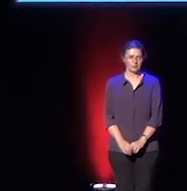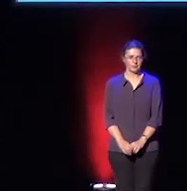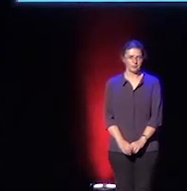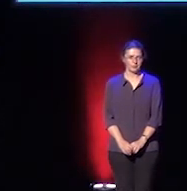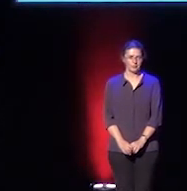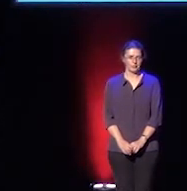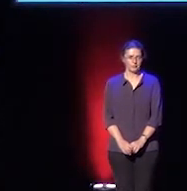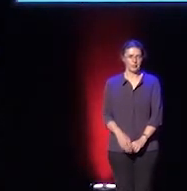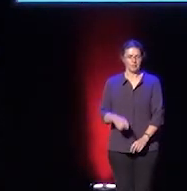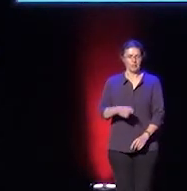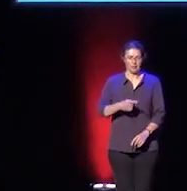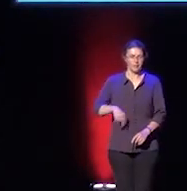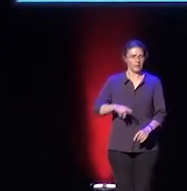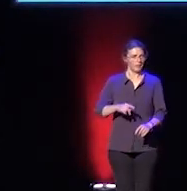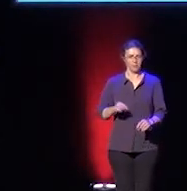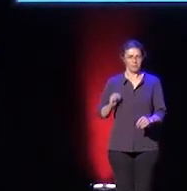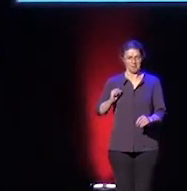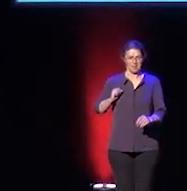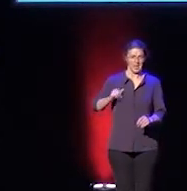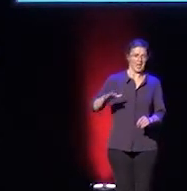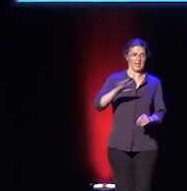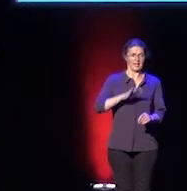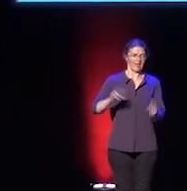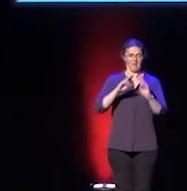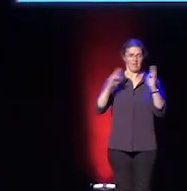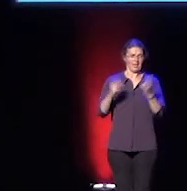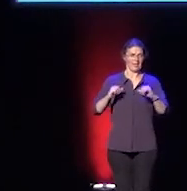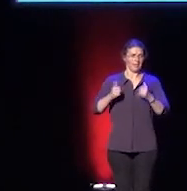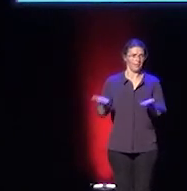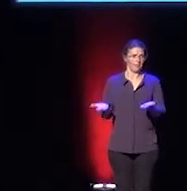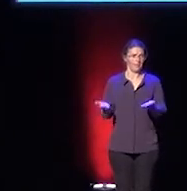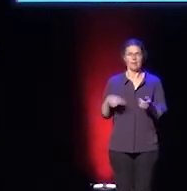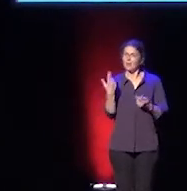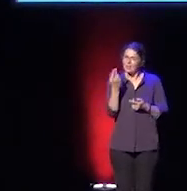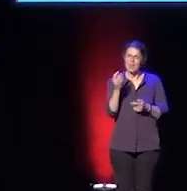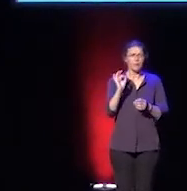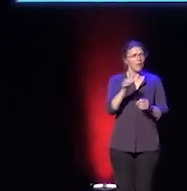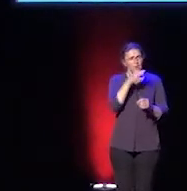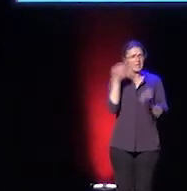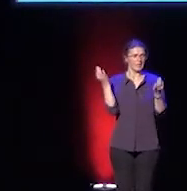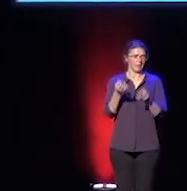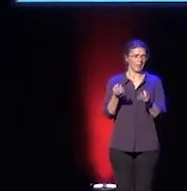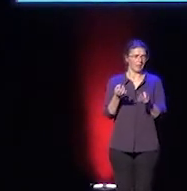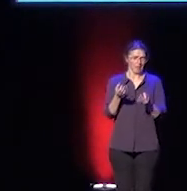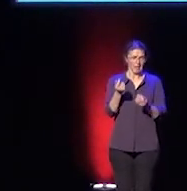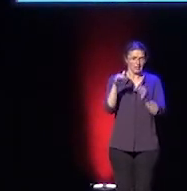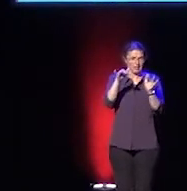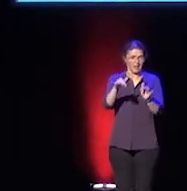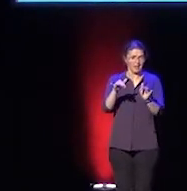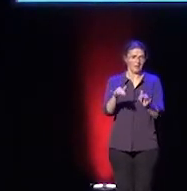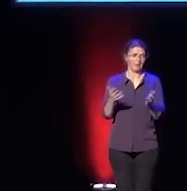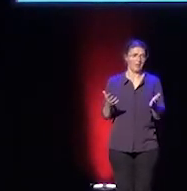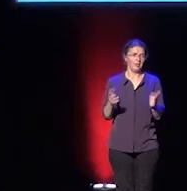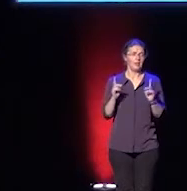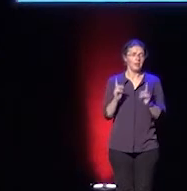Wir leben in einem der reichsten Länder der Welt. Wir haben Geld für viele Dinge, aber